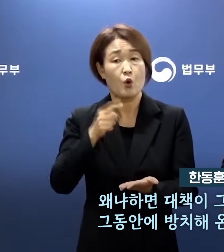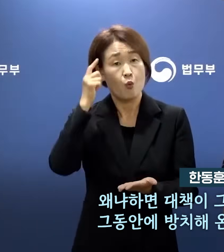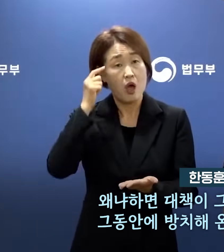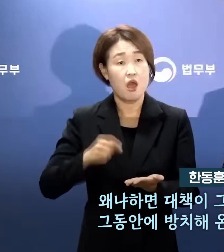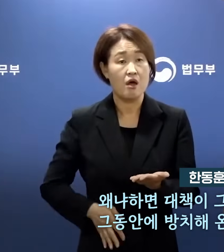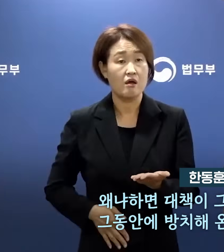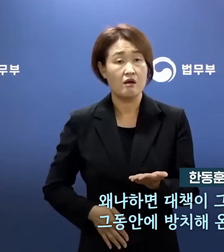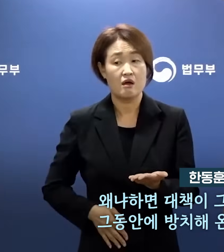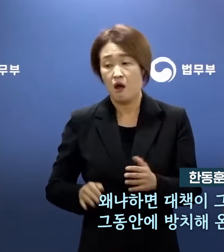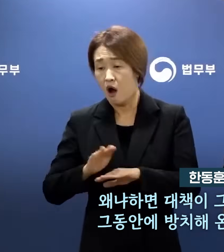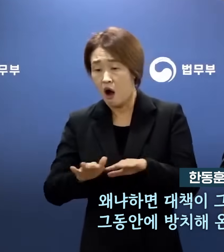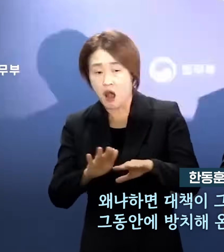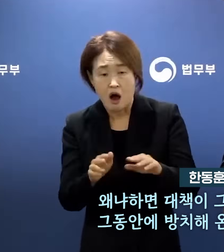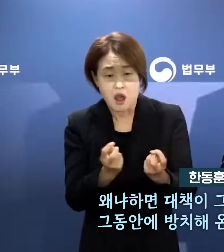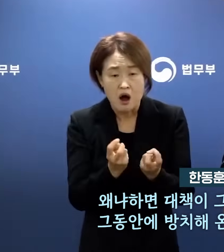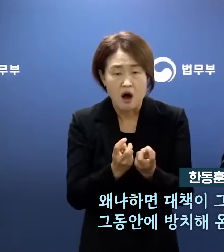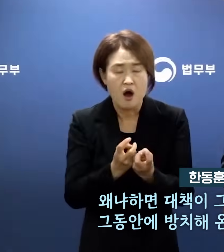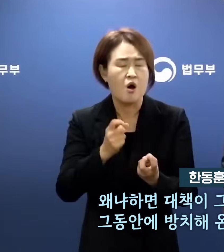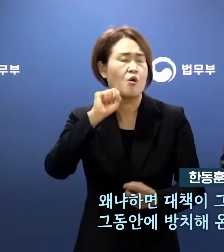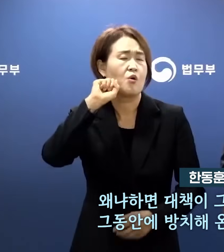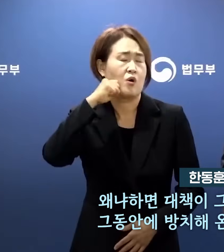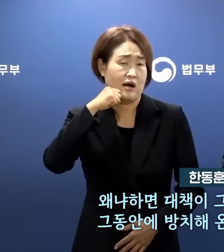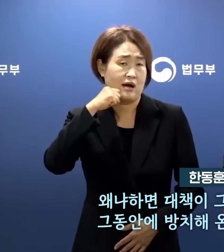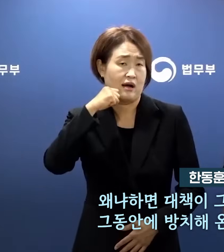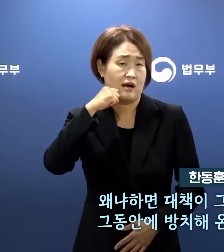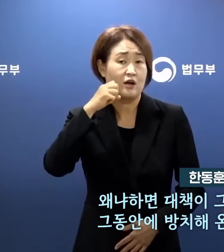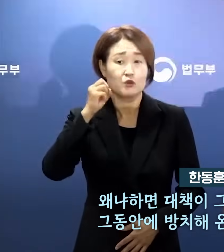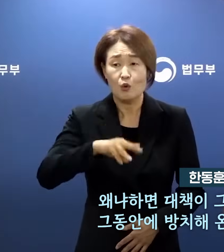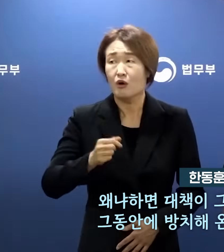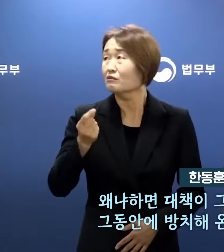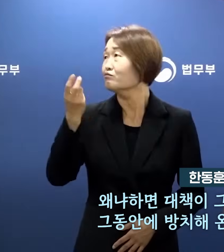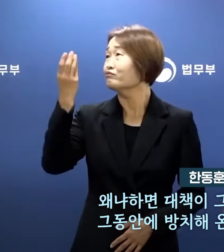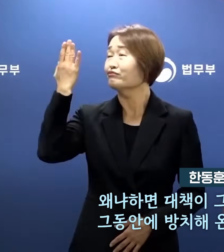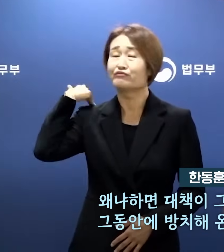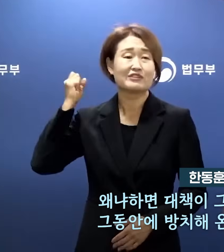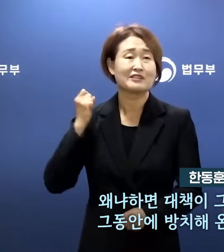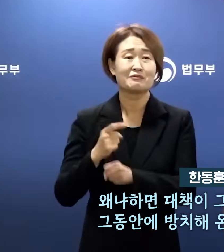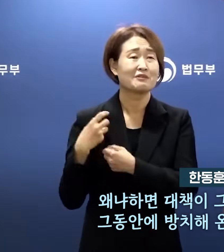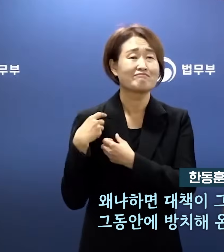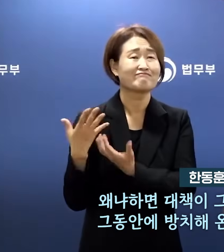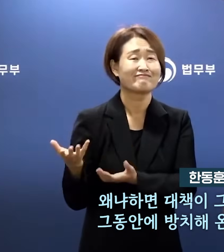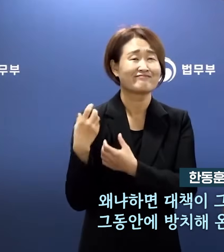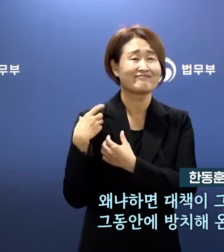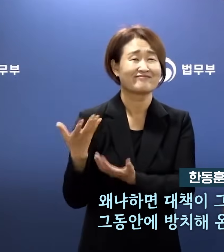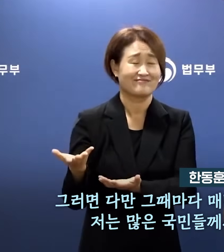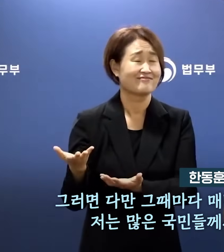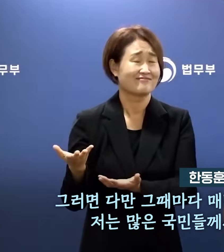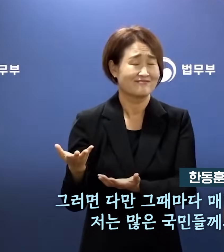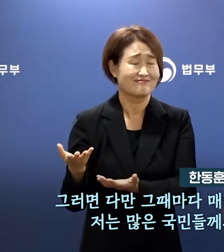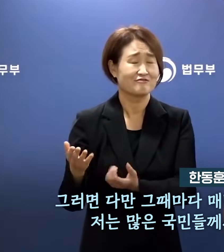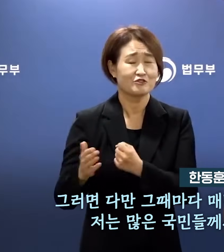대책이 그렇게 쉽지 않은 데다가 그동안에 방치해온 전례가 있기 때문이죠.